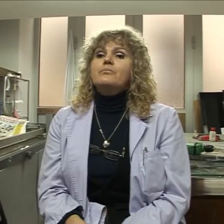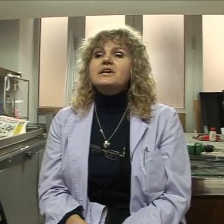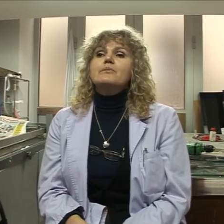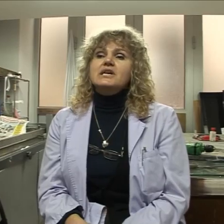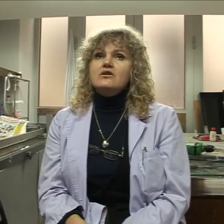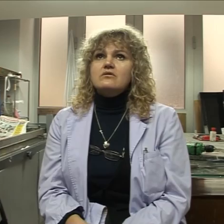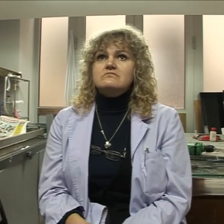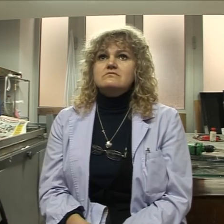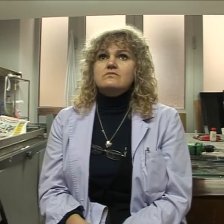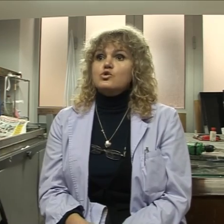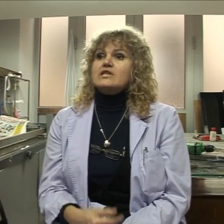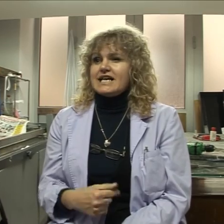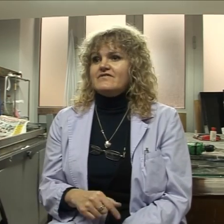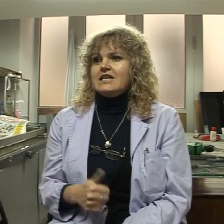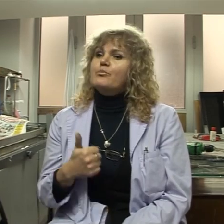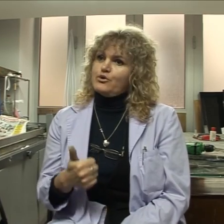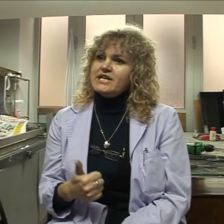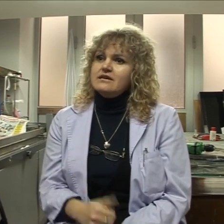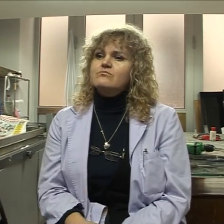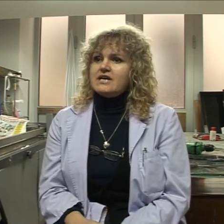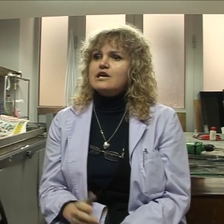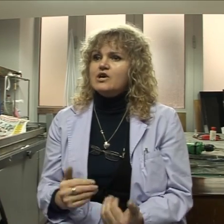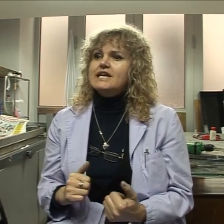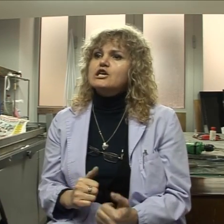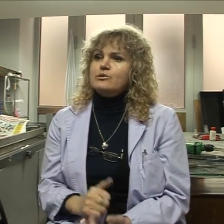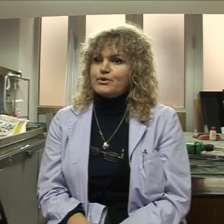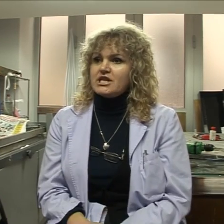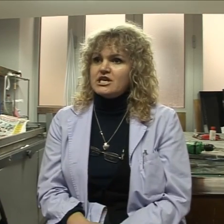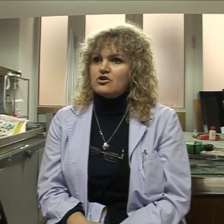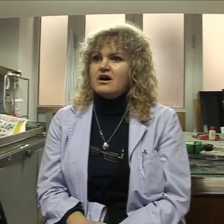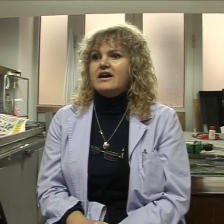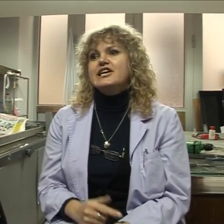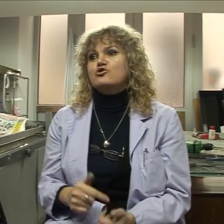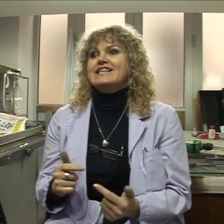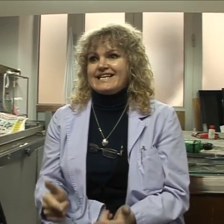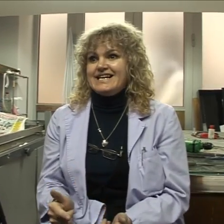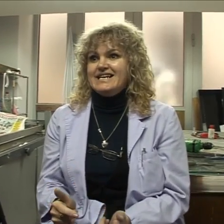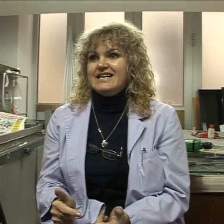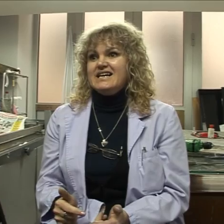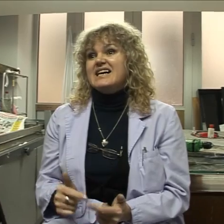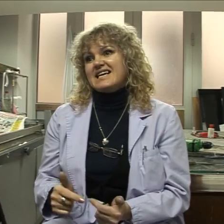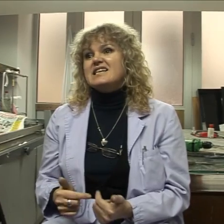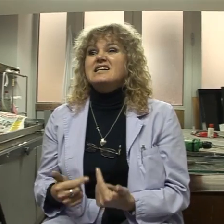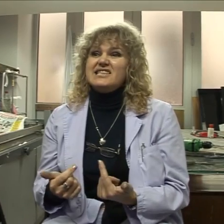Prije bilo Jugoslavija bolje, lako je naći posao neko sada. A sada je